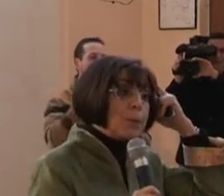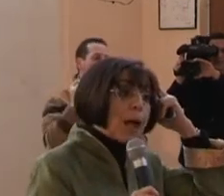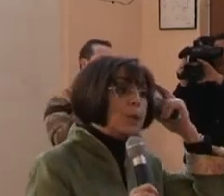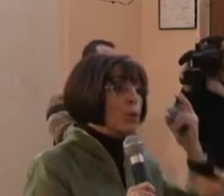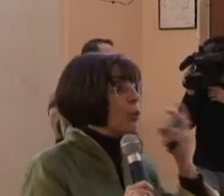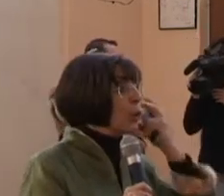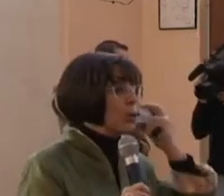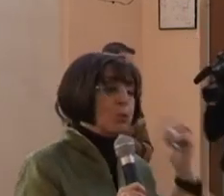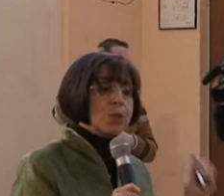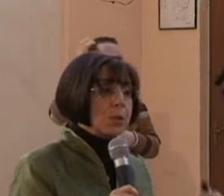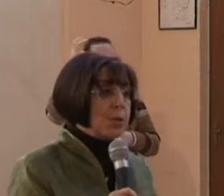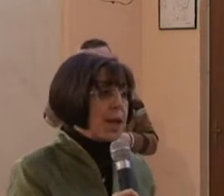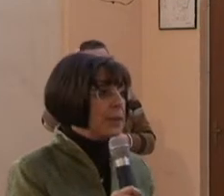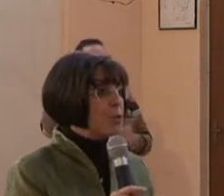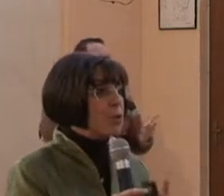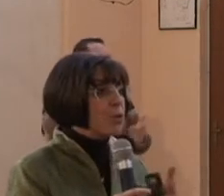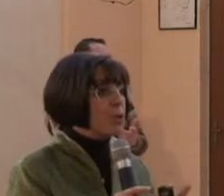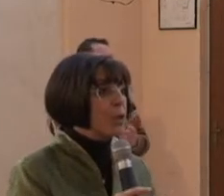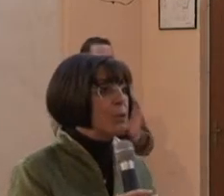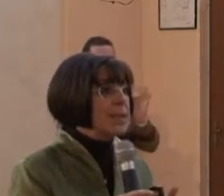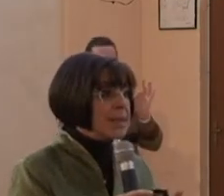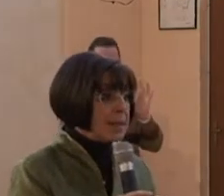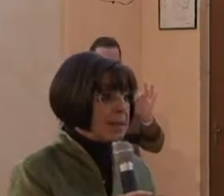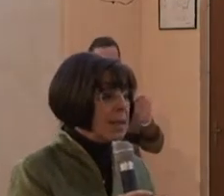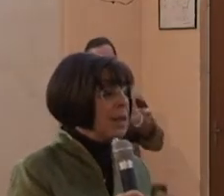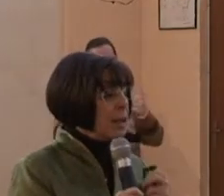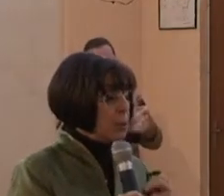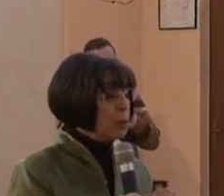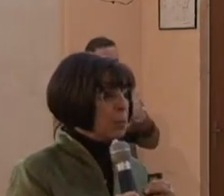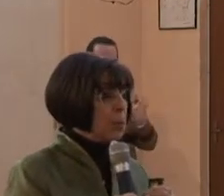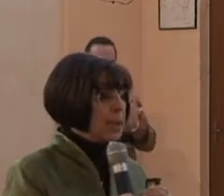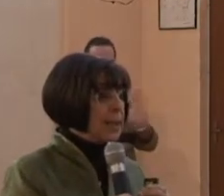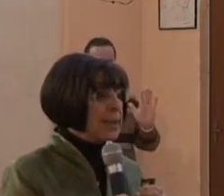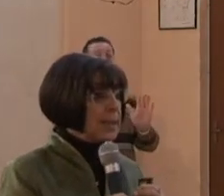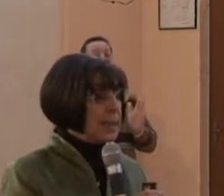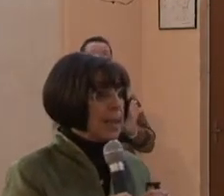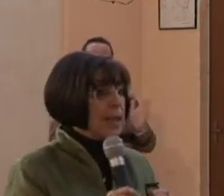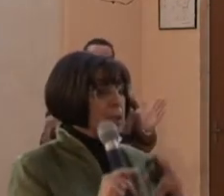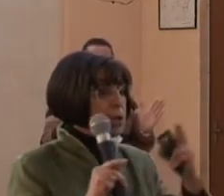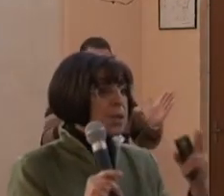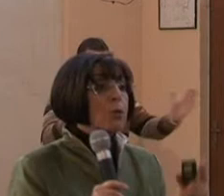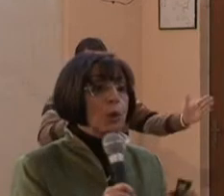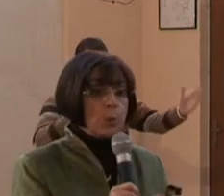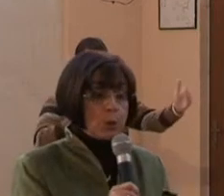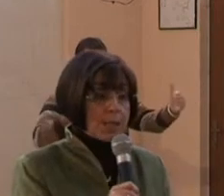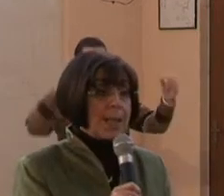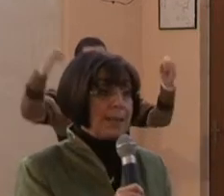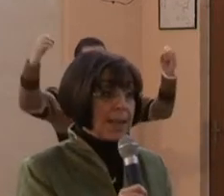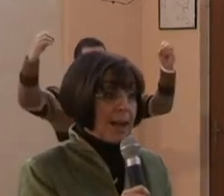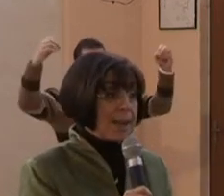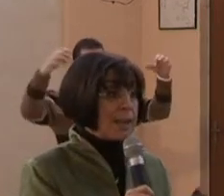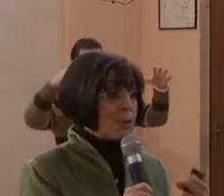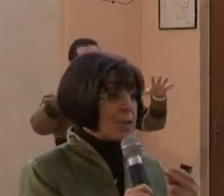si piacciono, che non usano niente, usano solo la lingua dei segni, è molto importante che ci sia una